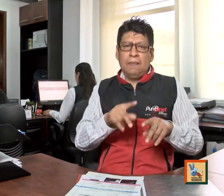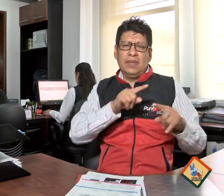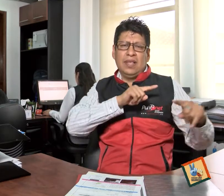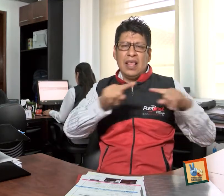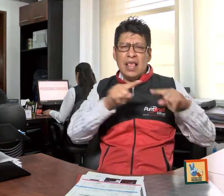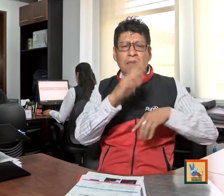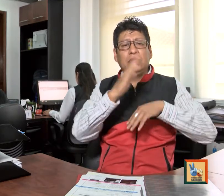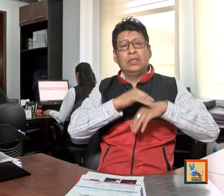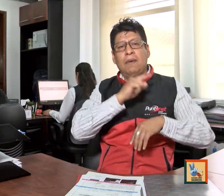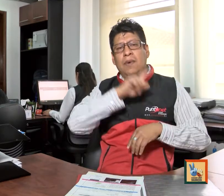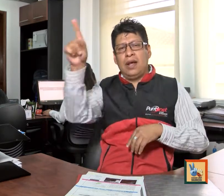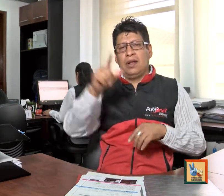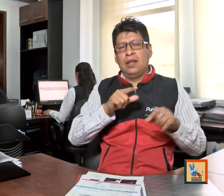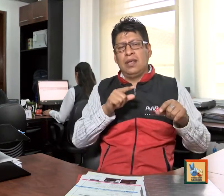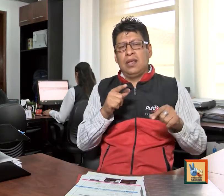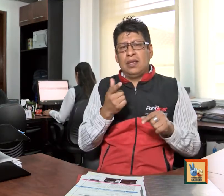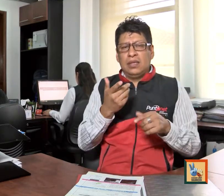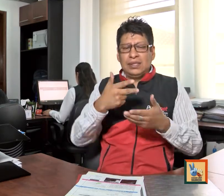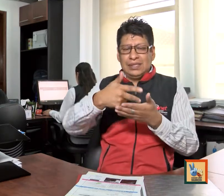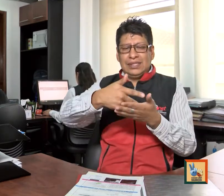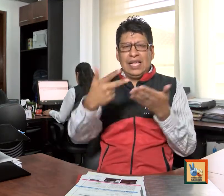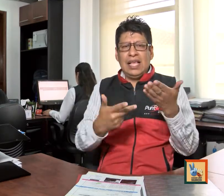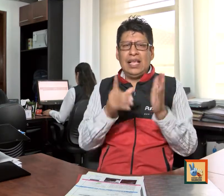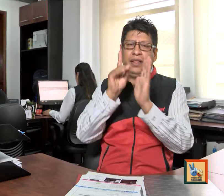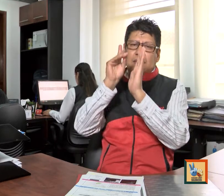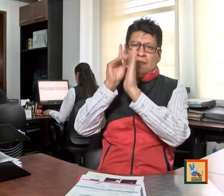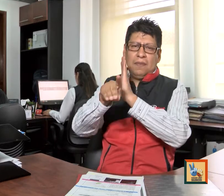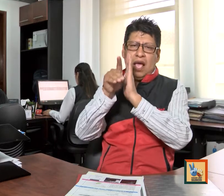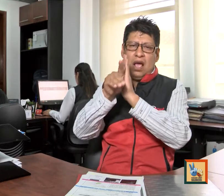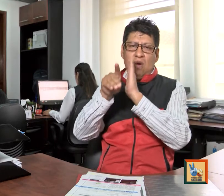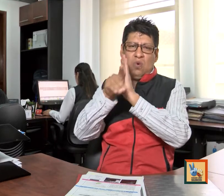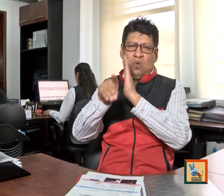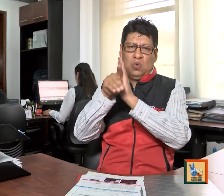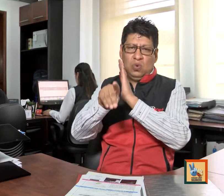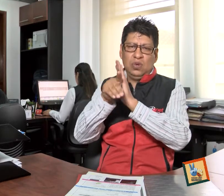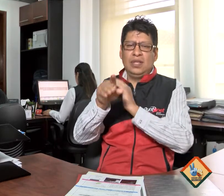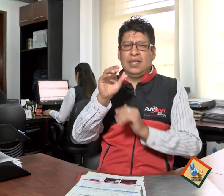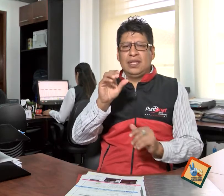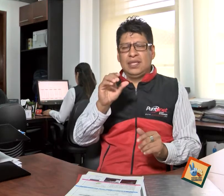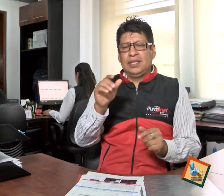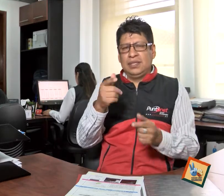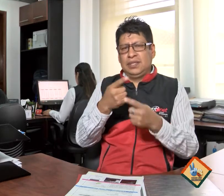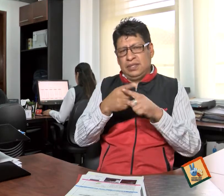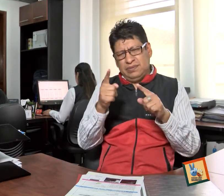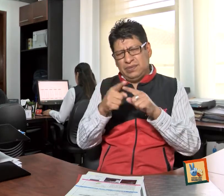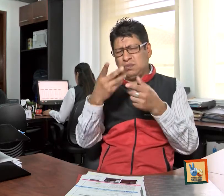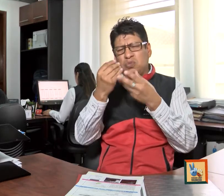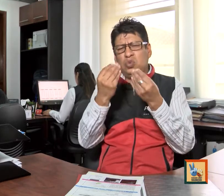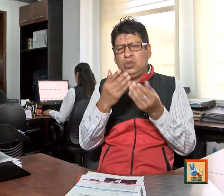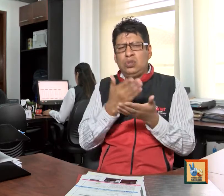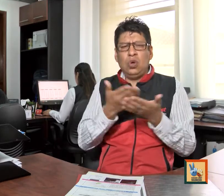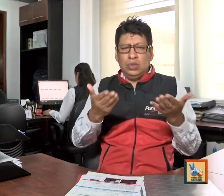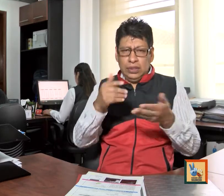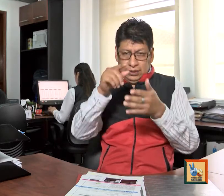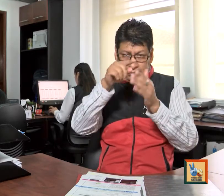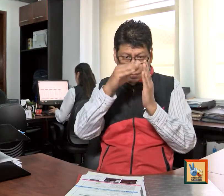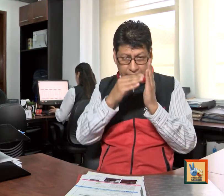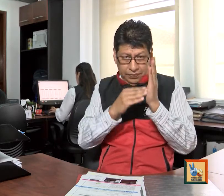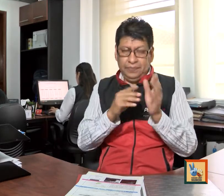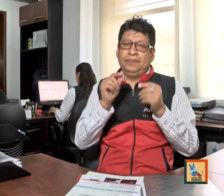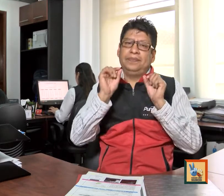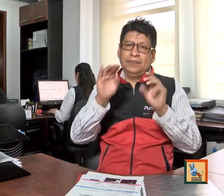también soy el encargado de los depósitos y retiros de dinero junto a mi compañera santiago